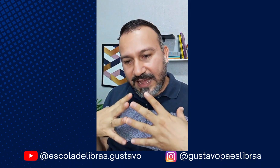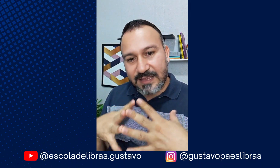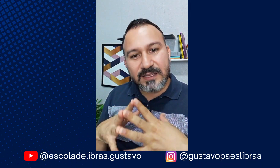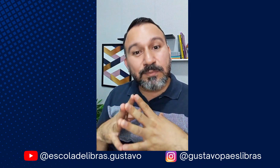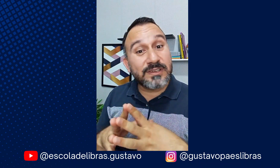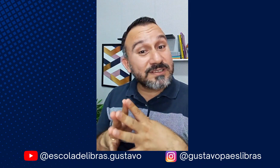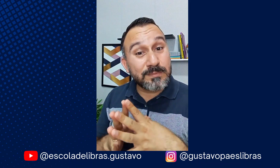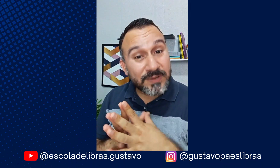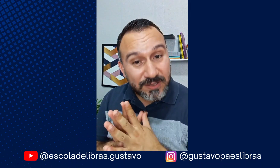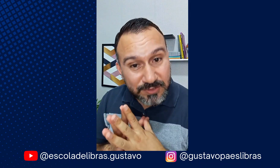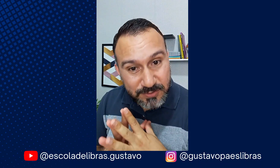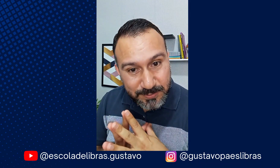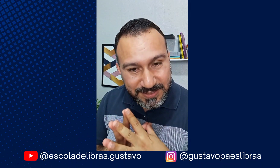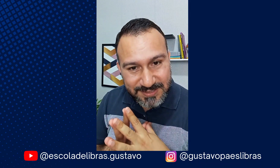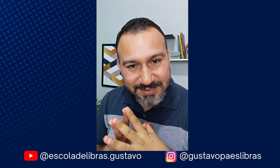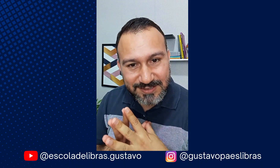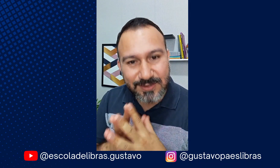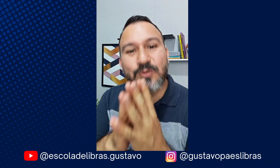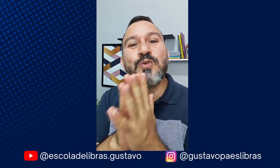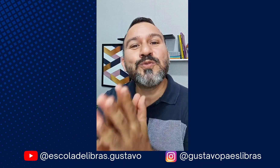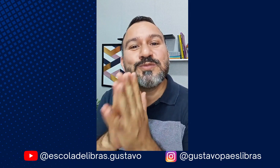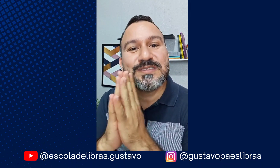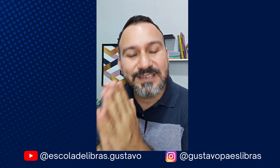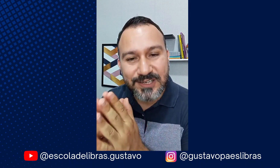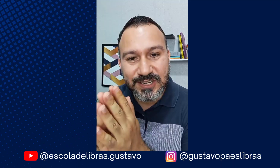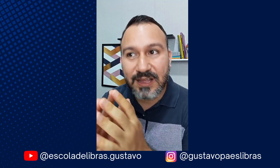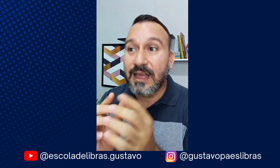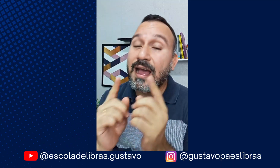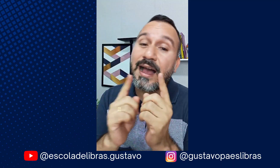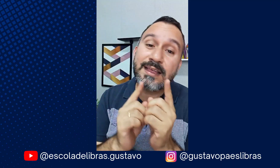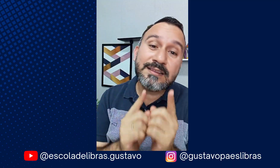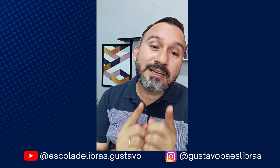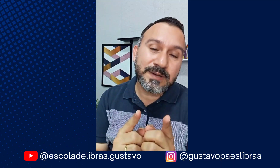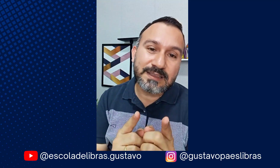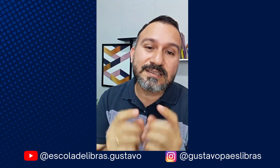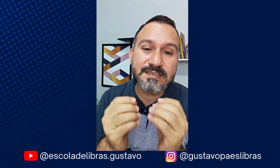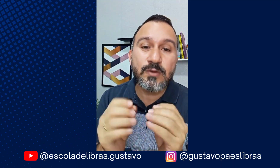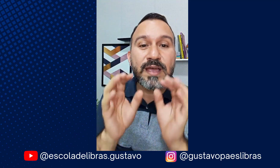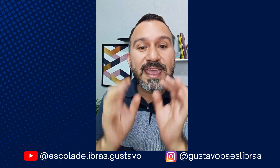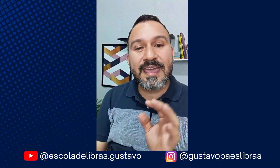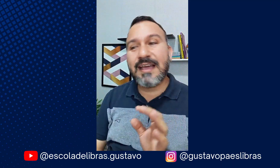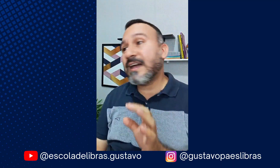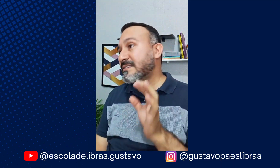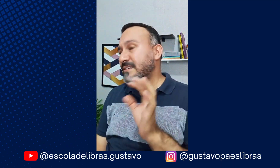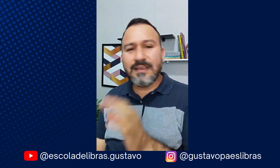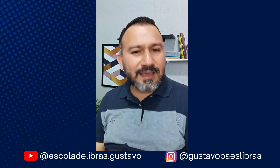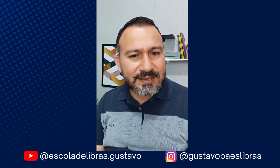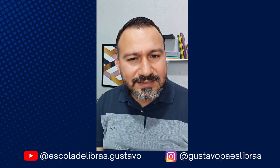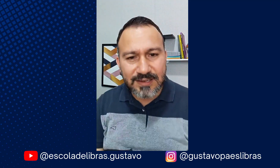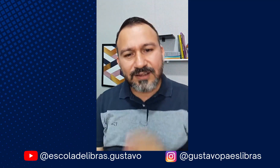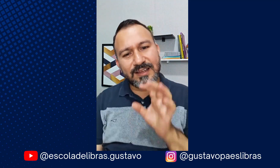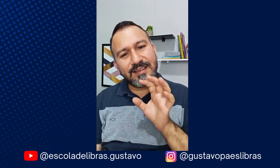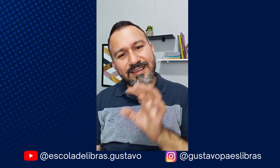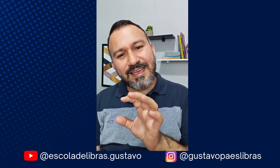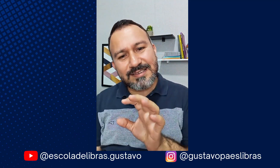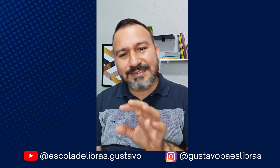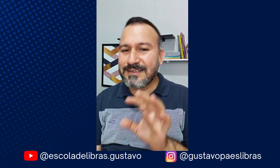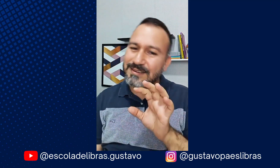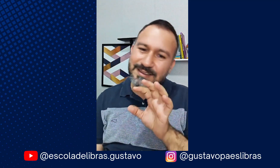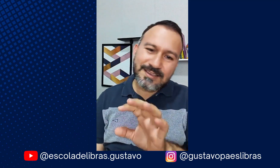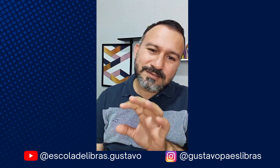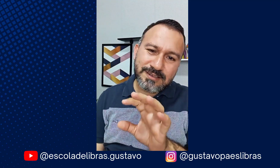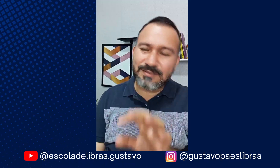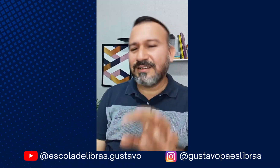você ainda pode ser pego de surpresa. Ou seja, a interpretação é assim, ó. É